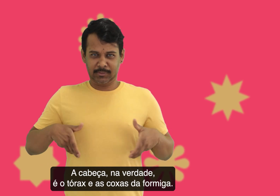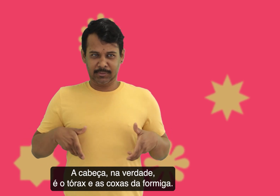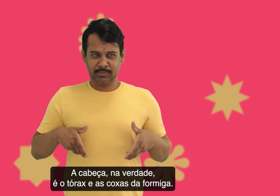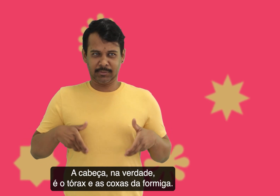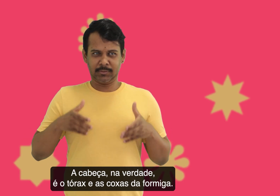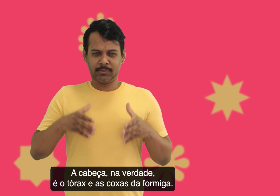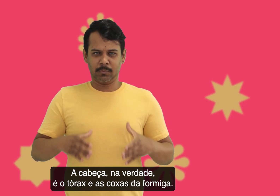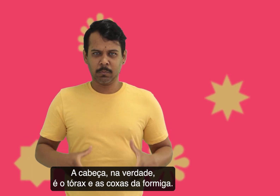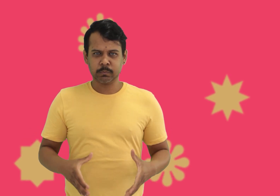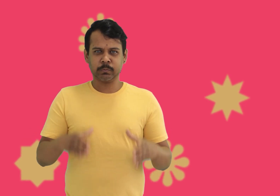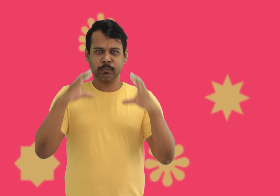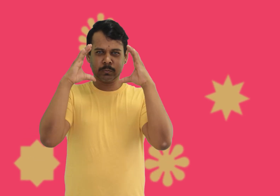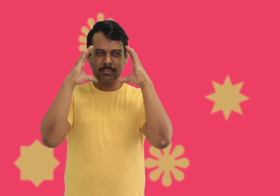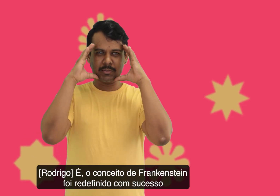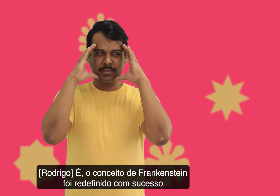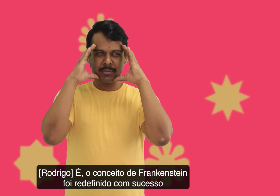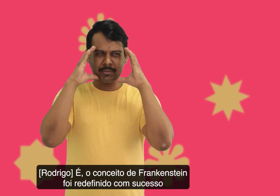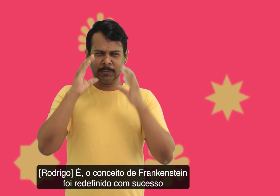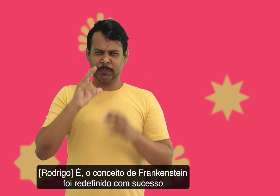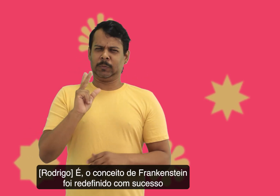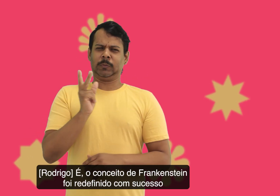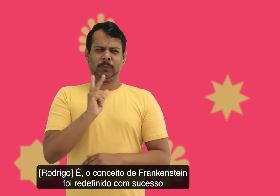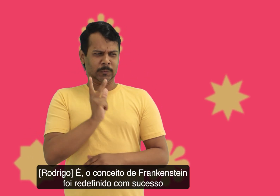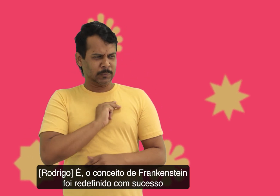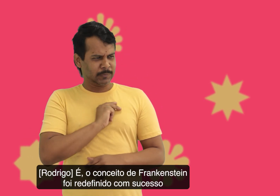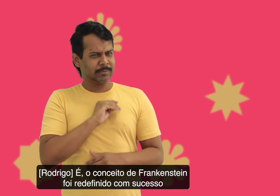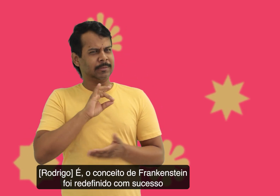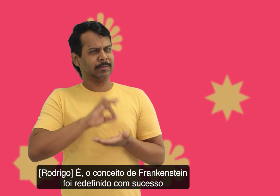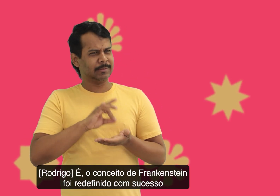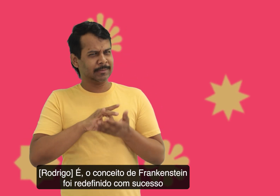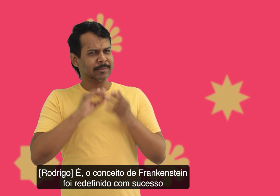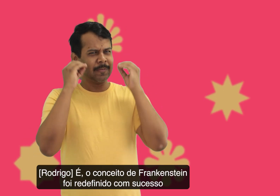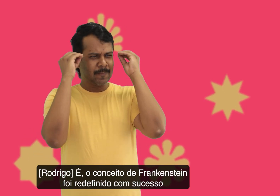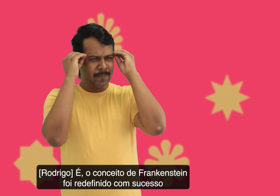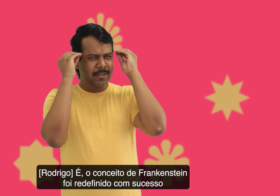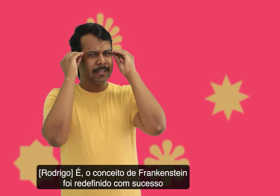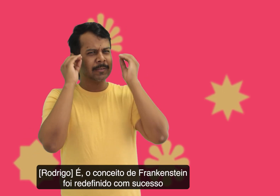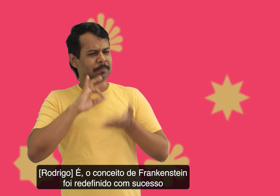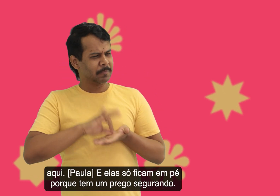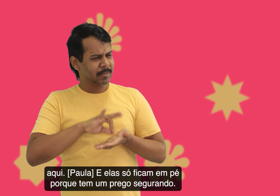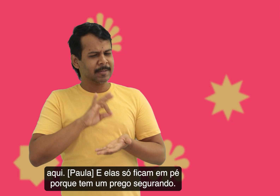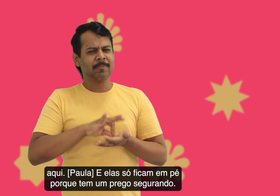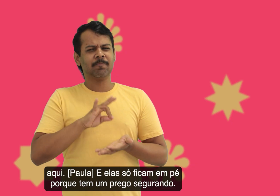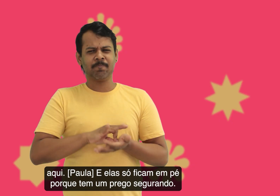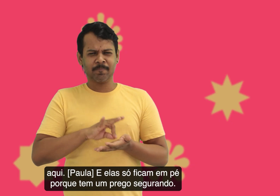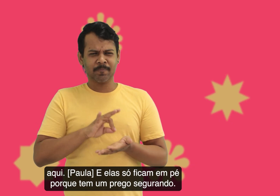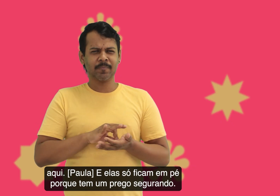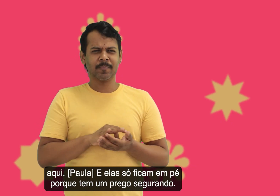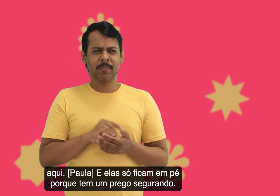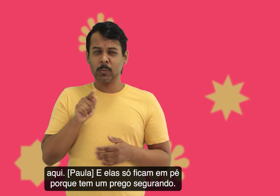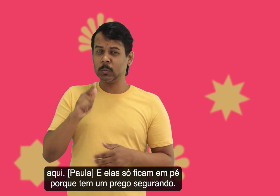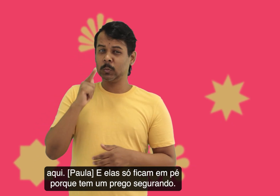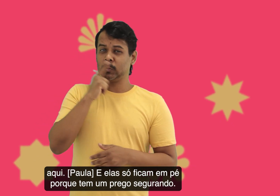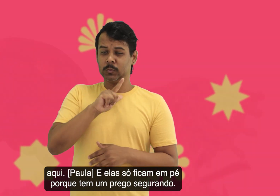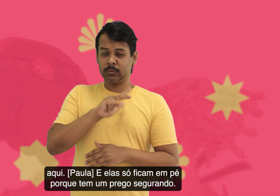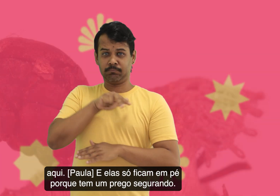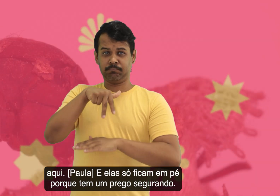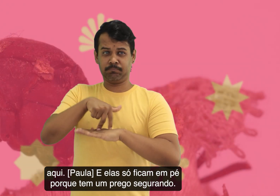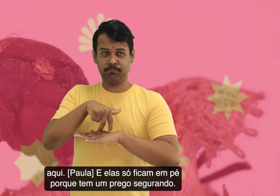e as coxas da formiga. O conceito de Frankenstein foi redefinido com sucesso aqui. E elas só ficam em pé porque